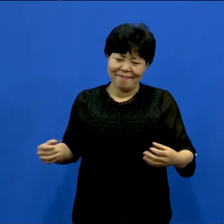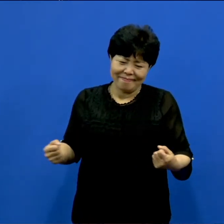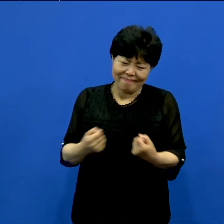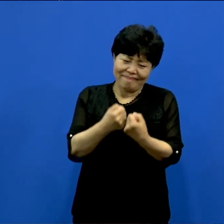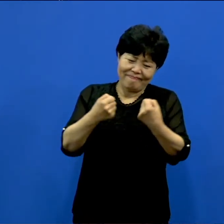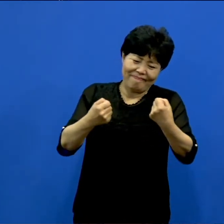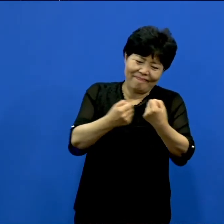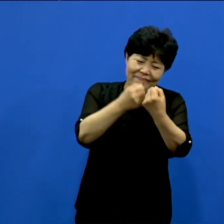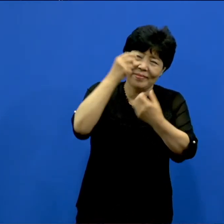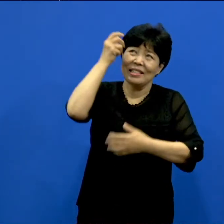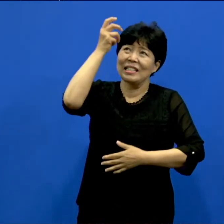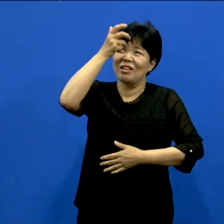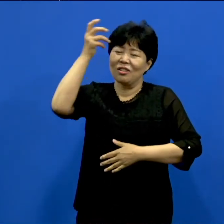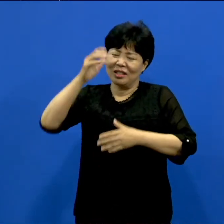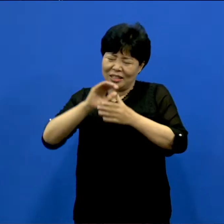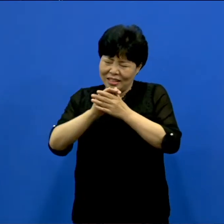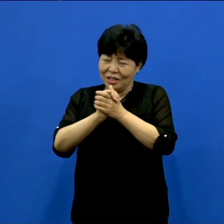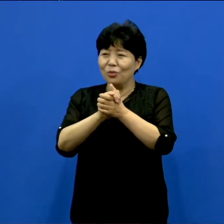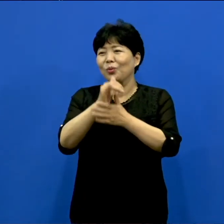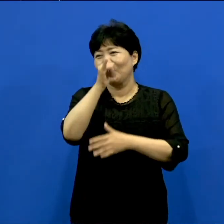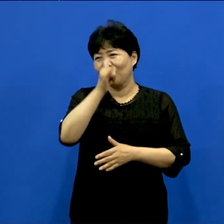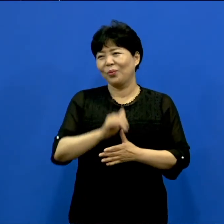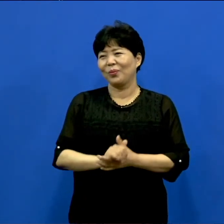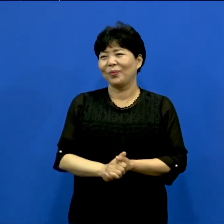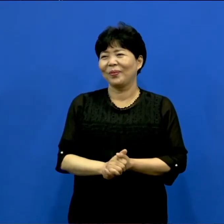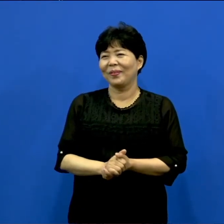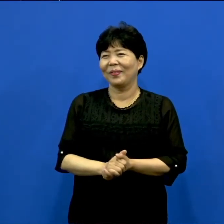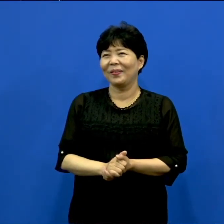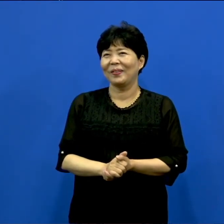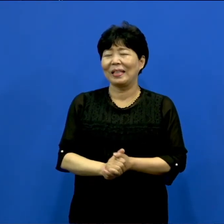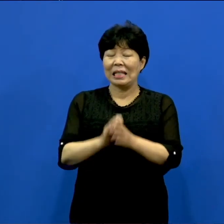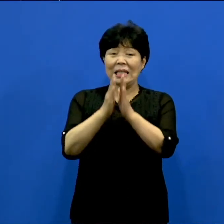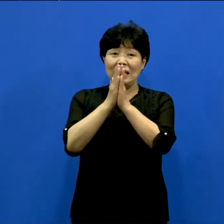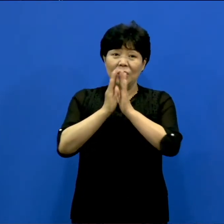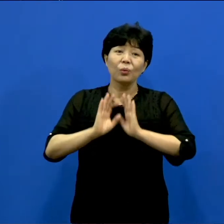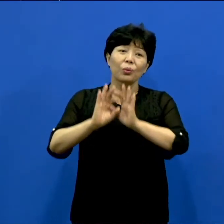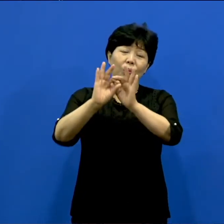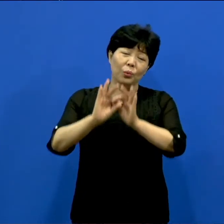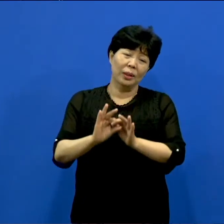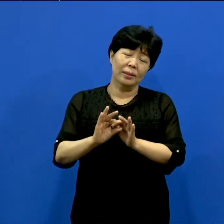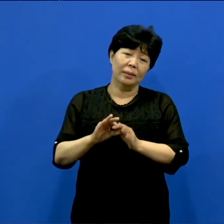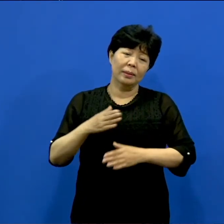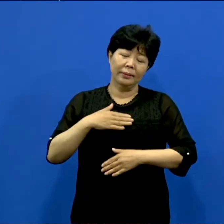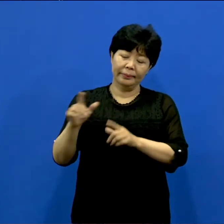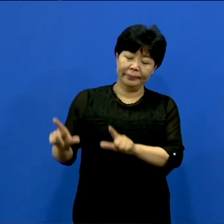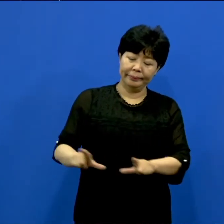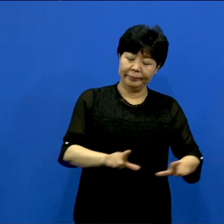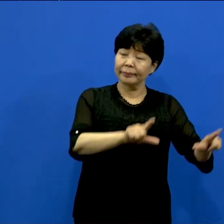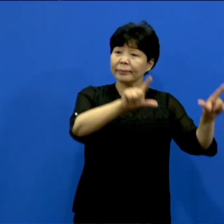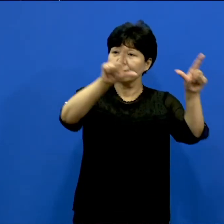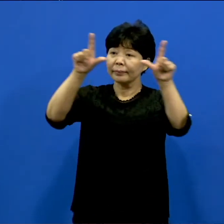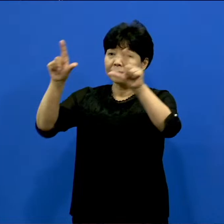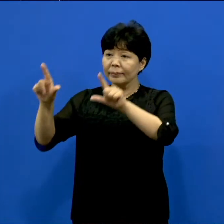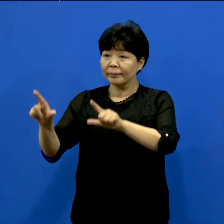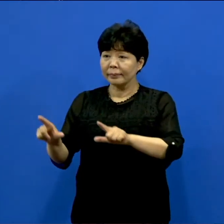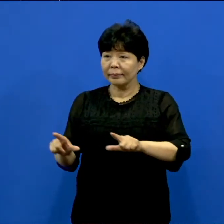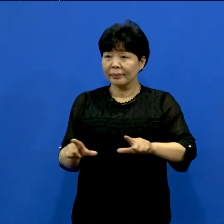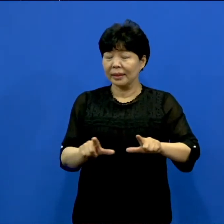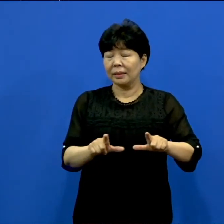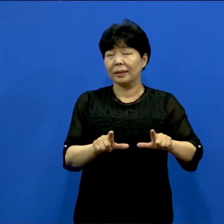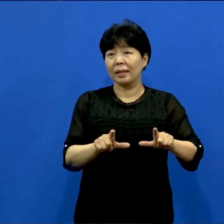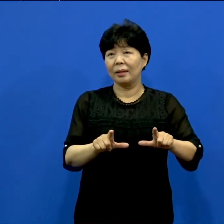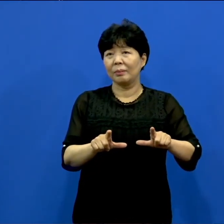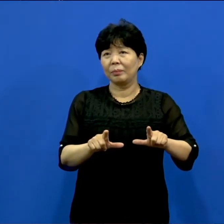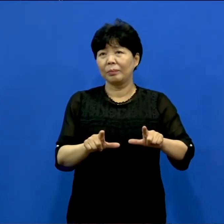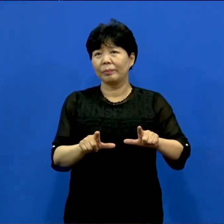하고, 다양한 기도를 하는 거예요. 그 기도를 통하여 내 삶의 자리에 그 기도가 내